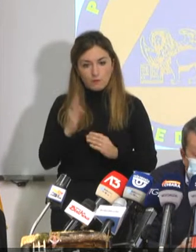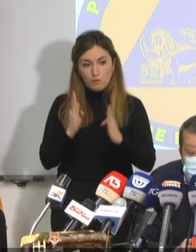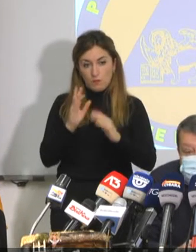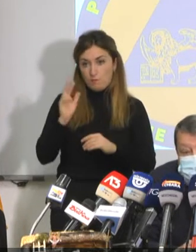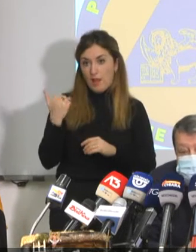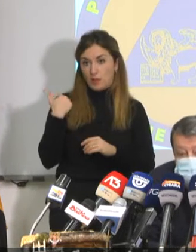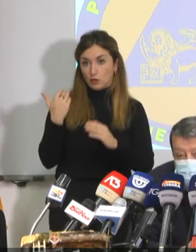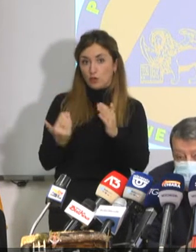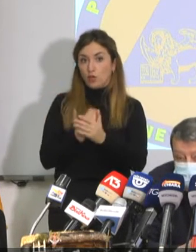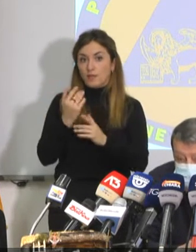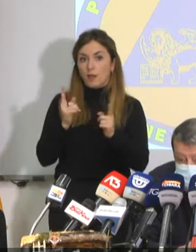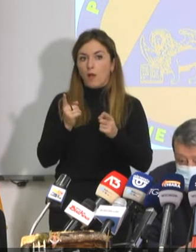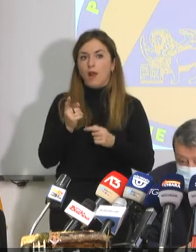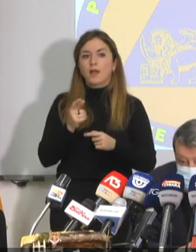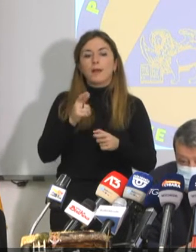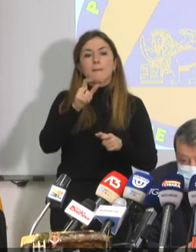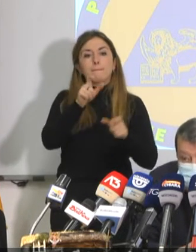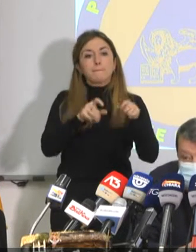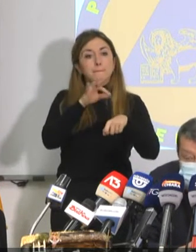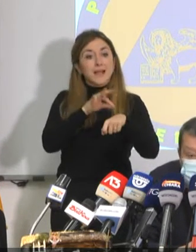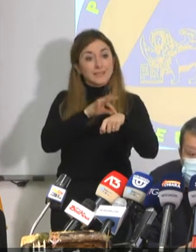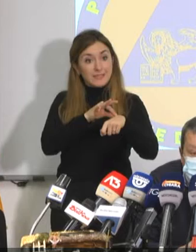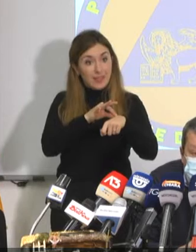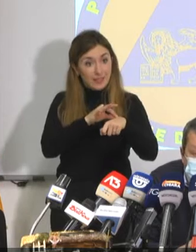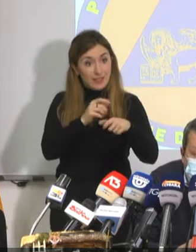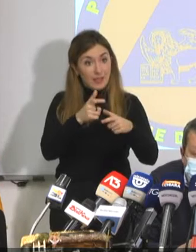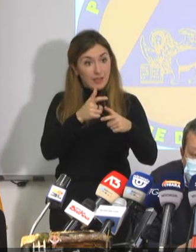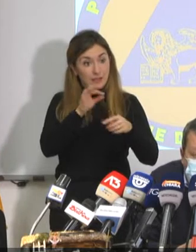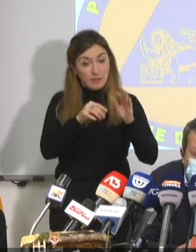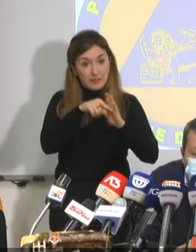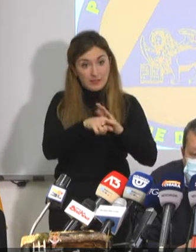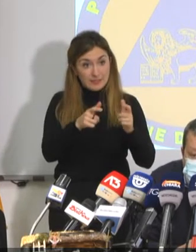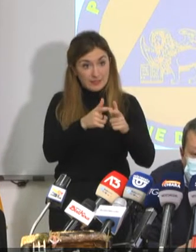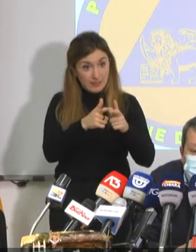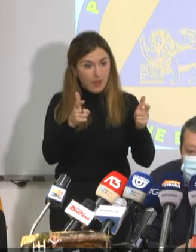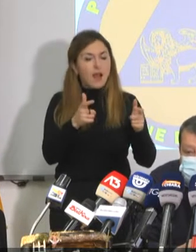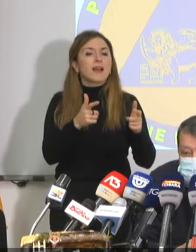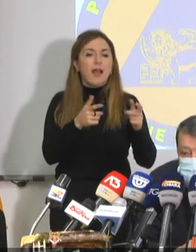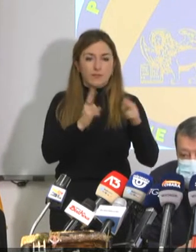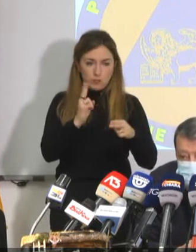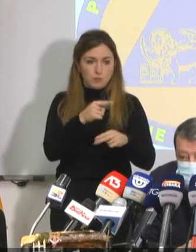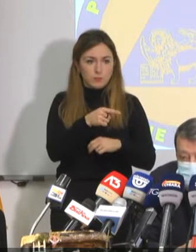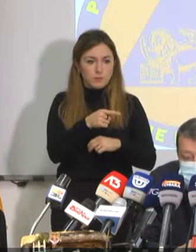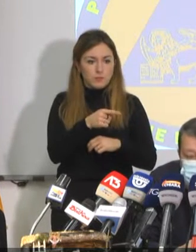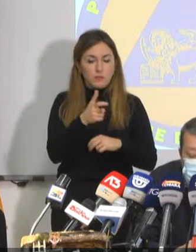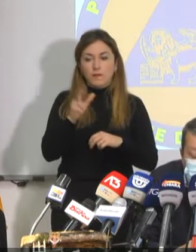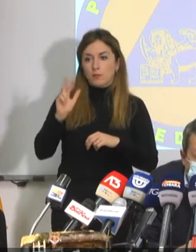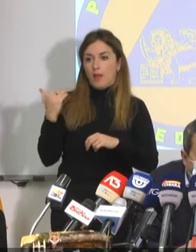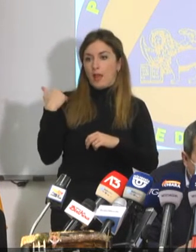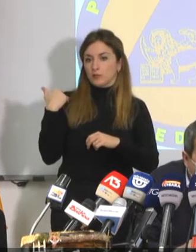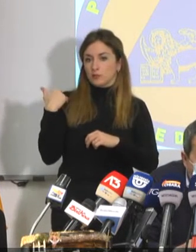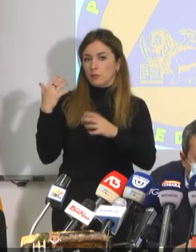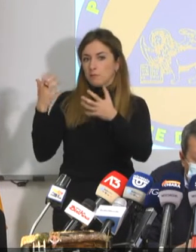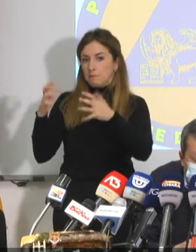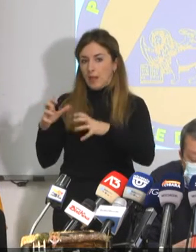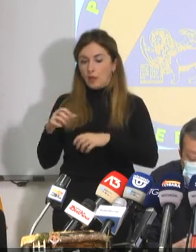marzo è che abbiamo pazienti più gravi in terapia intensiva, perché a marzo la percentuale di subintensiva era molto bassa. Oggi